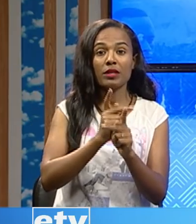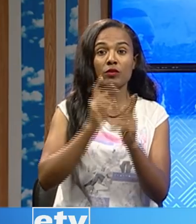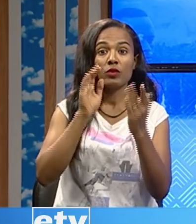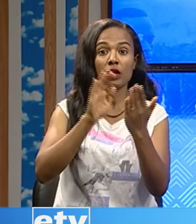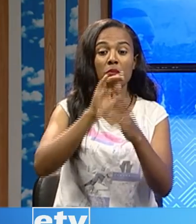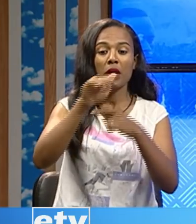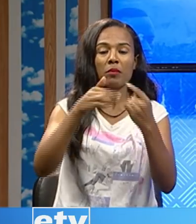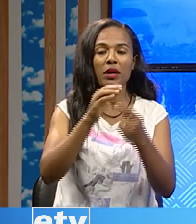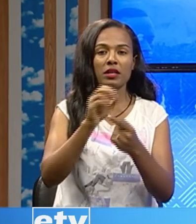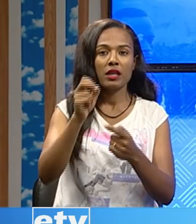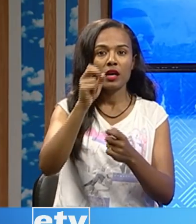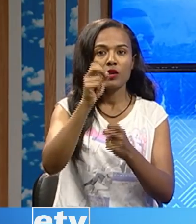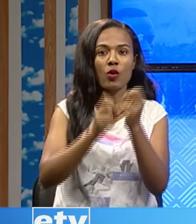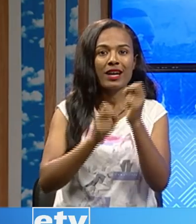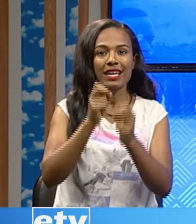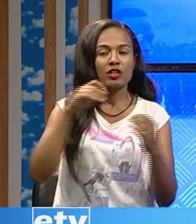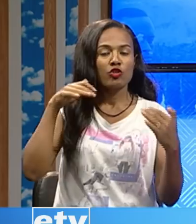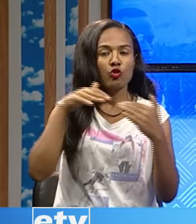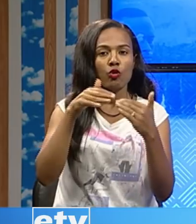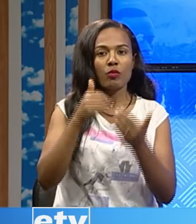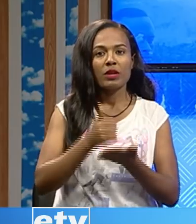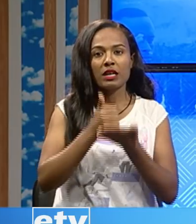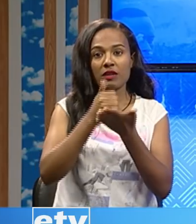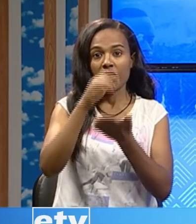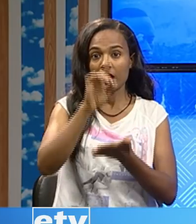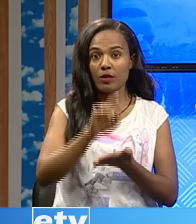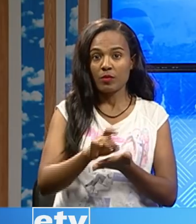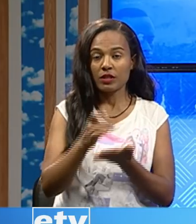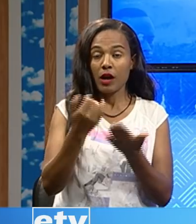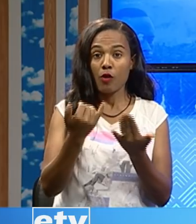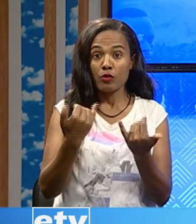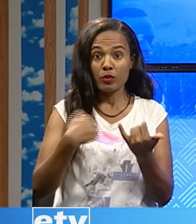መዝመትና የወገንን ጦር መደገፍ አለበትም ብሏል። አሁንም